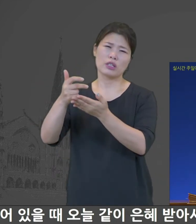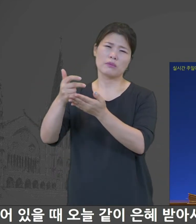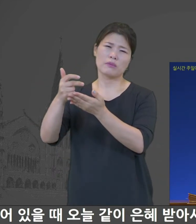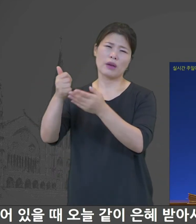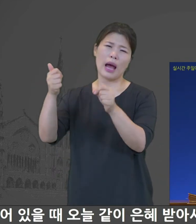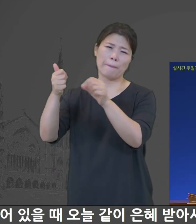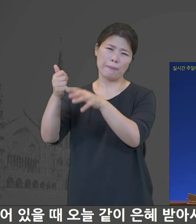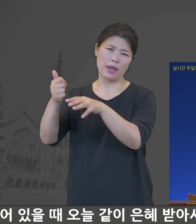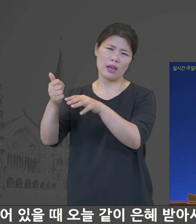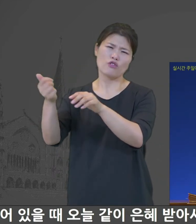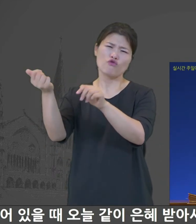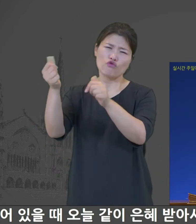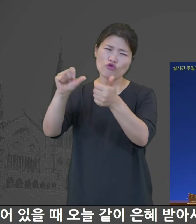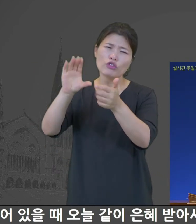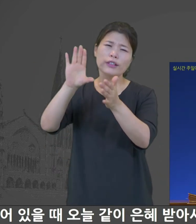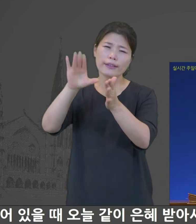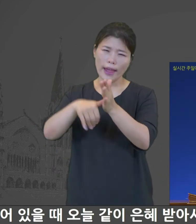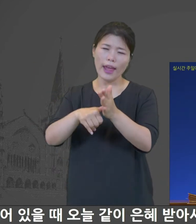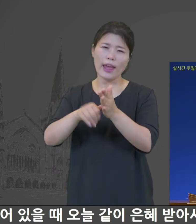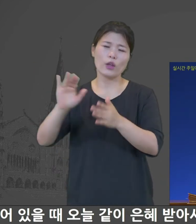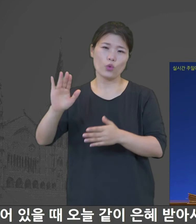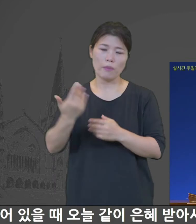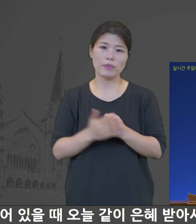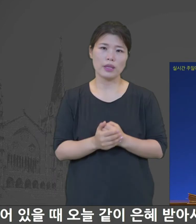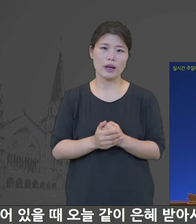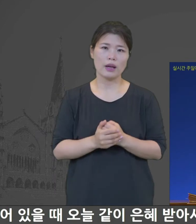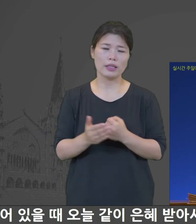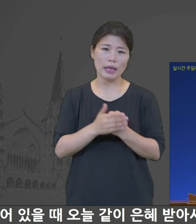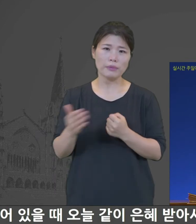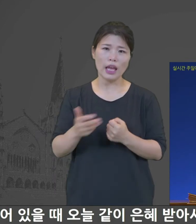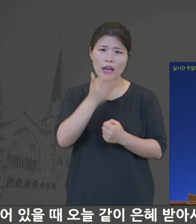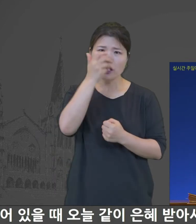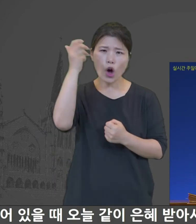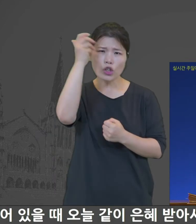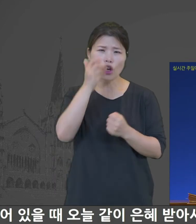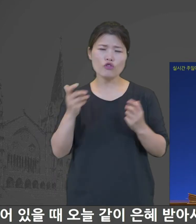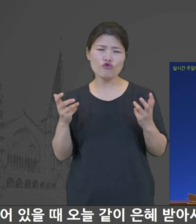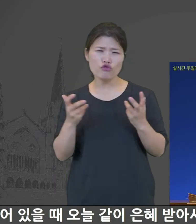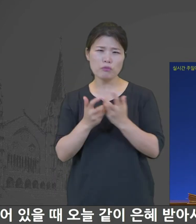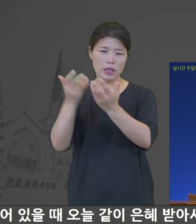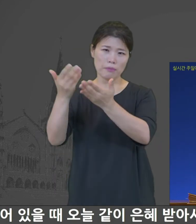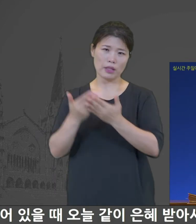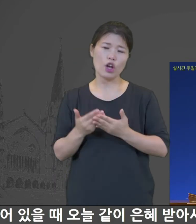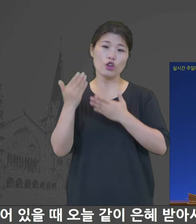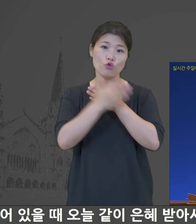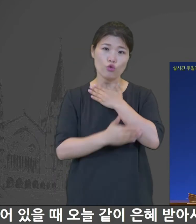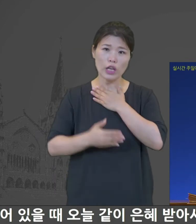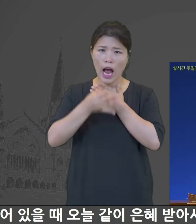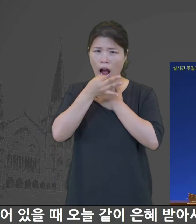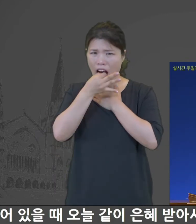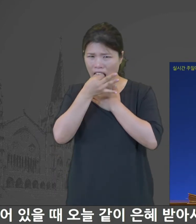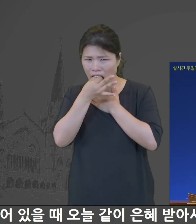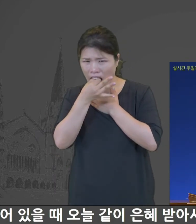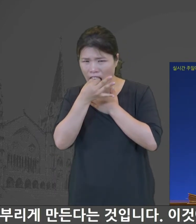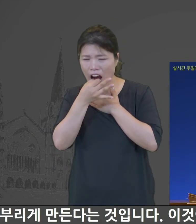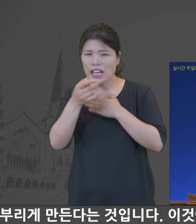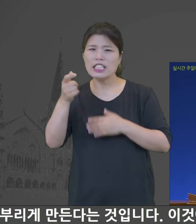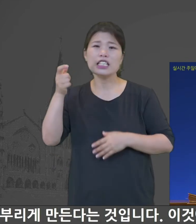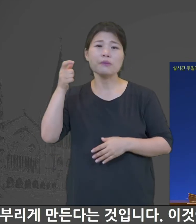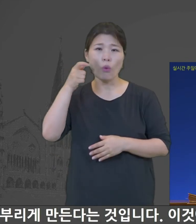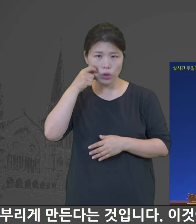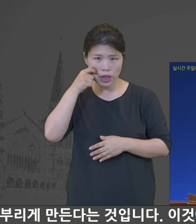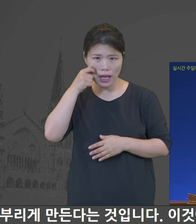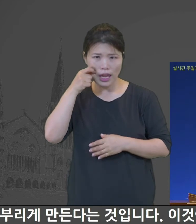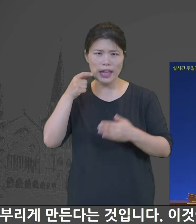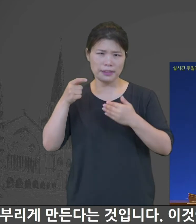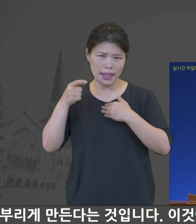성령으로 채워서 성령의 충만함을 받아서 이 육체가 욕심을 부리지 못하도록 우리를